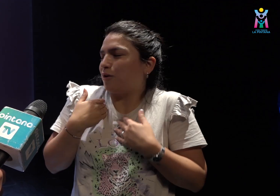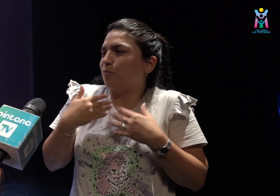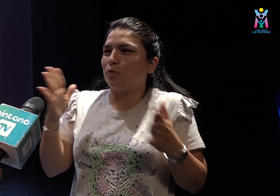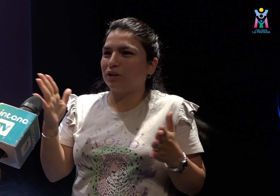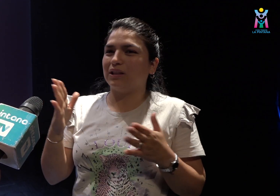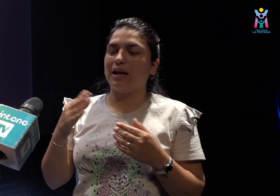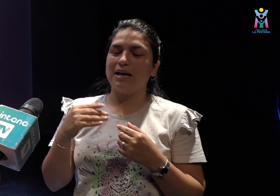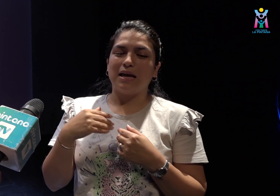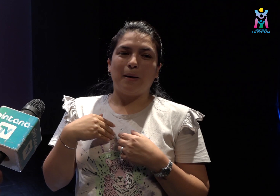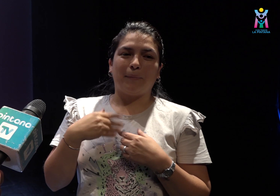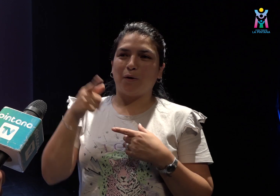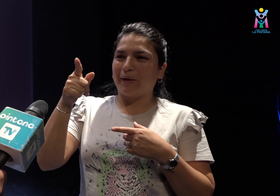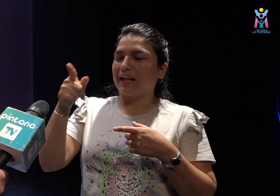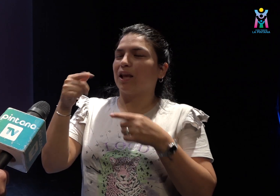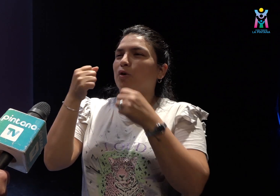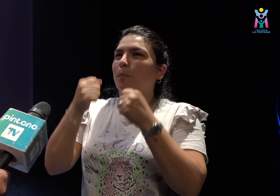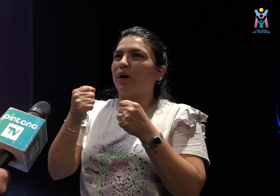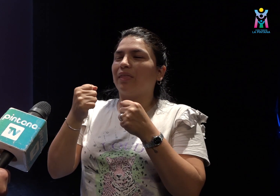no importa, pero para que ellos puedan